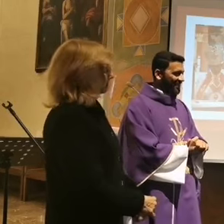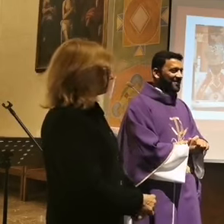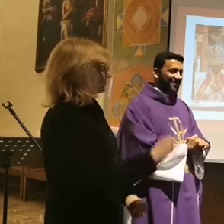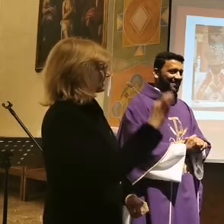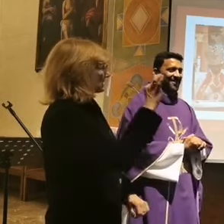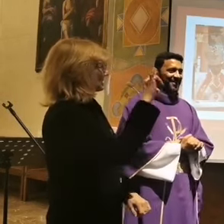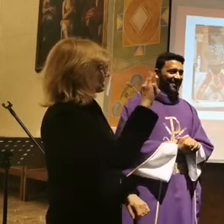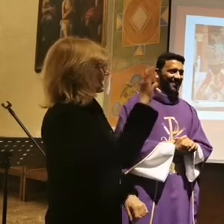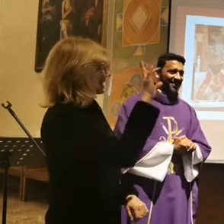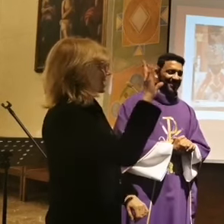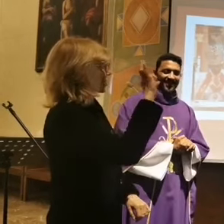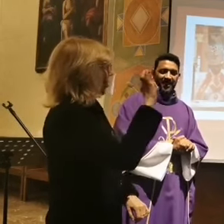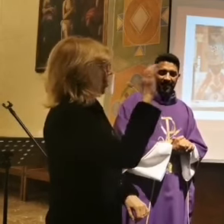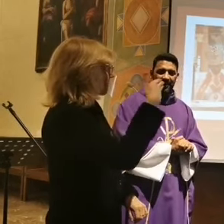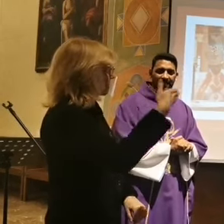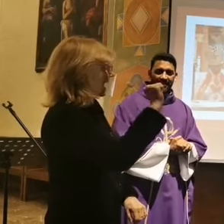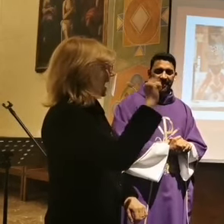Syro-Malabarejski.